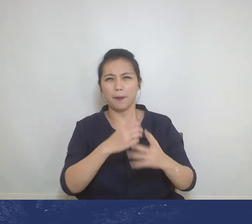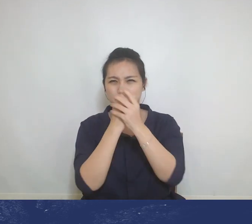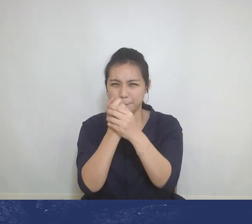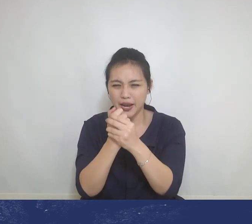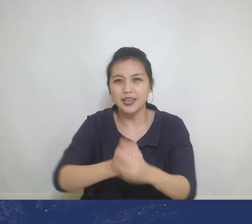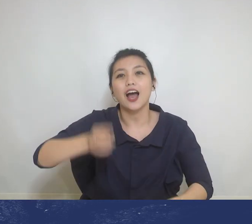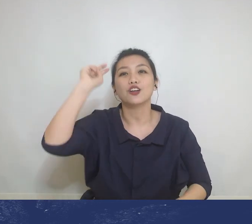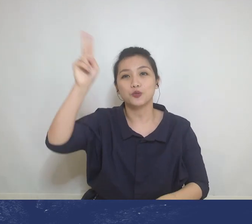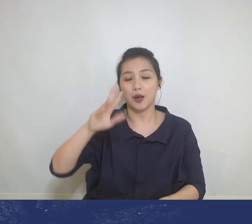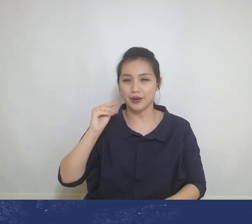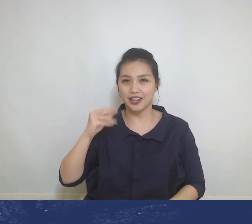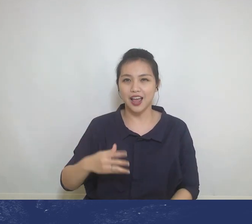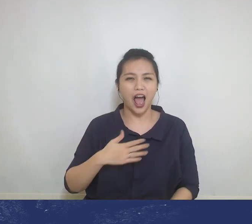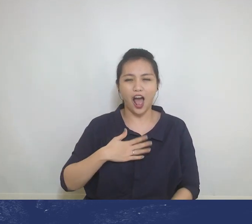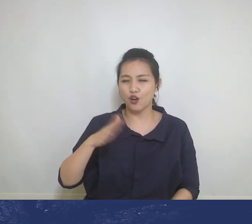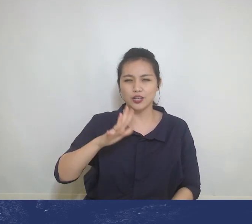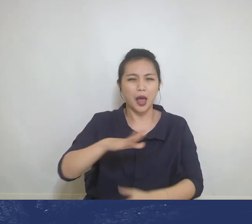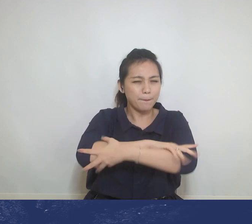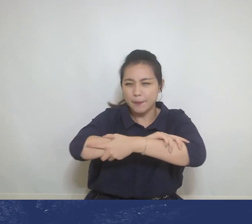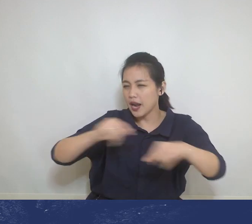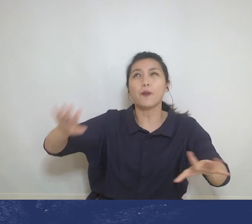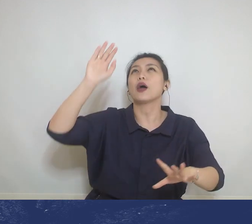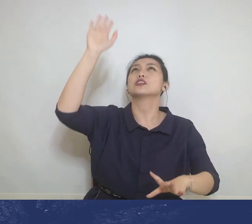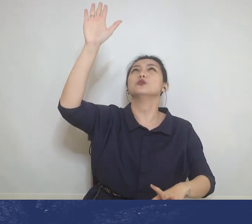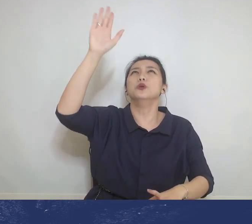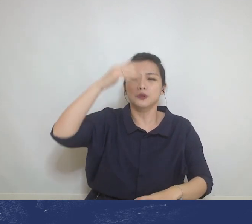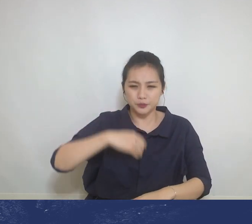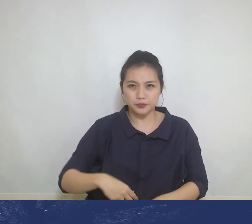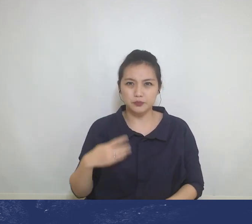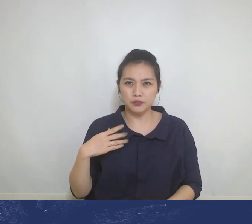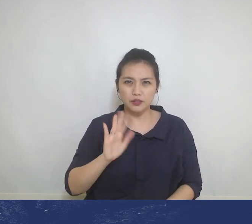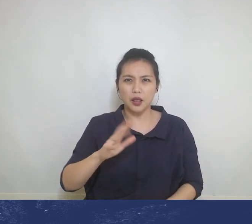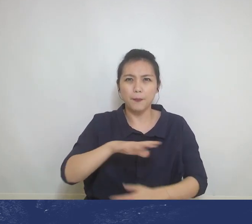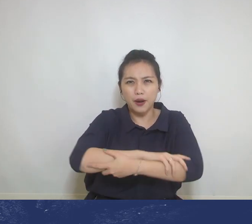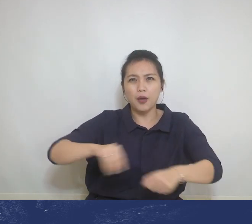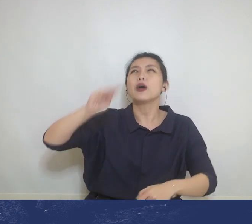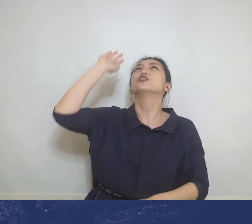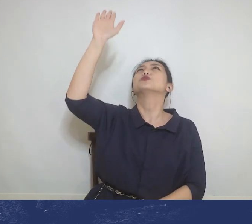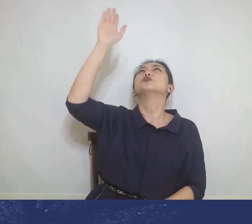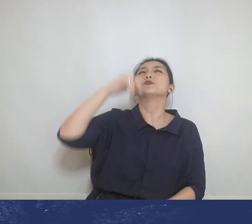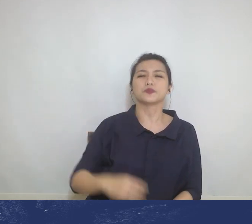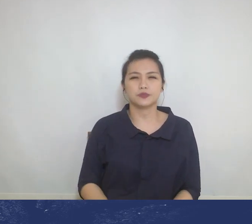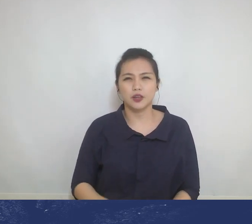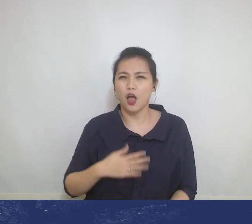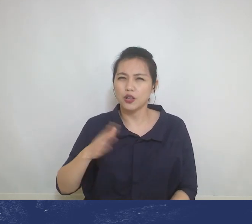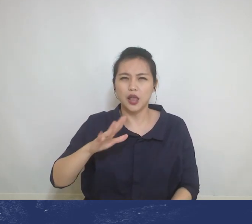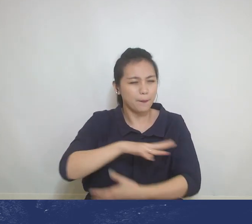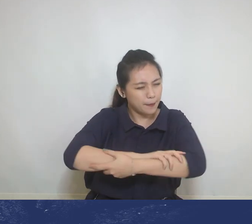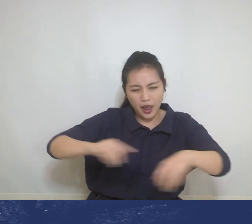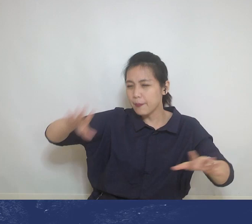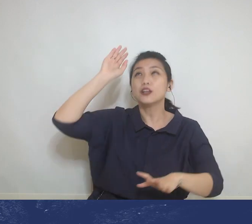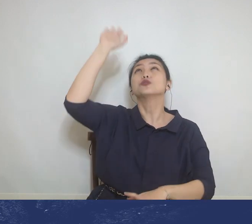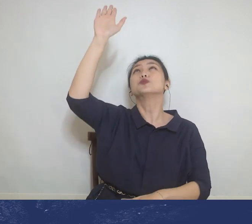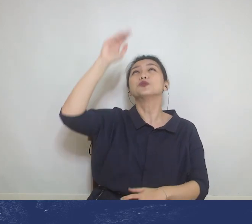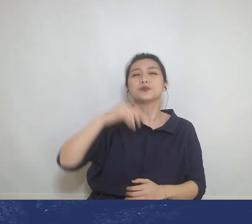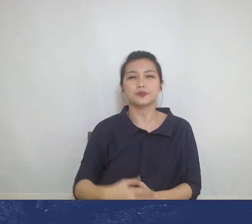pegangi Tuhannya. Dan kita berkata, I will not let you go. I will not let you go. I will not let